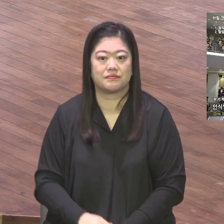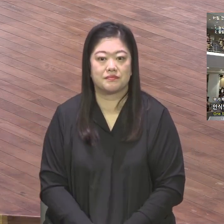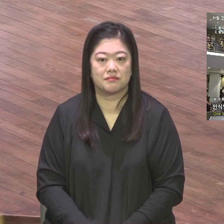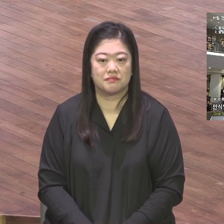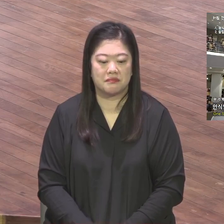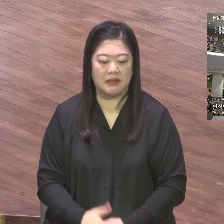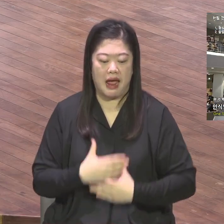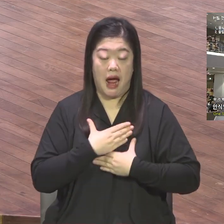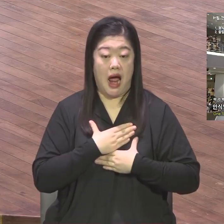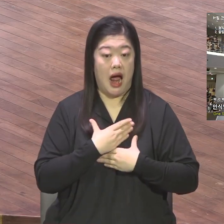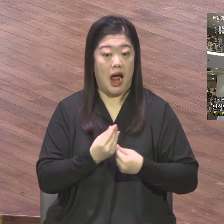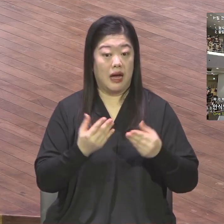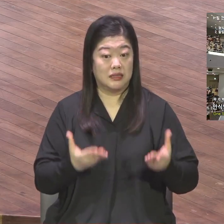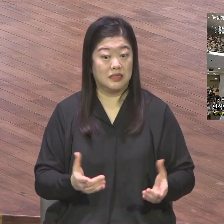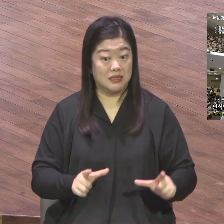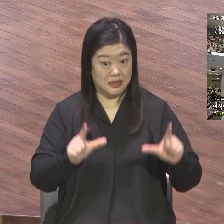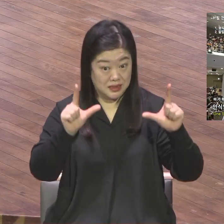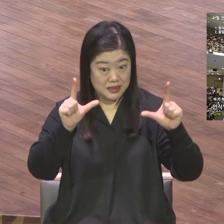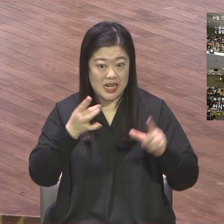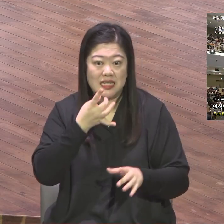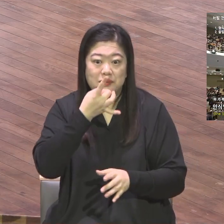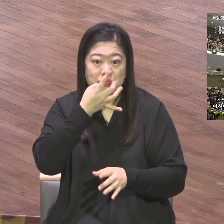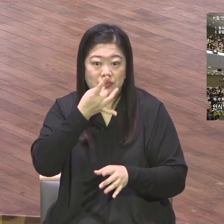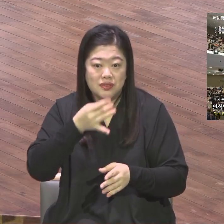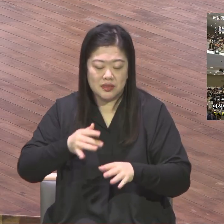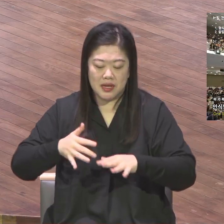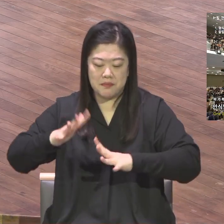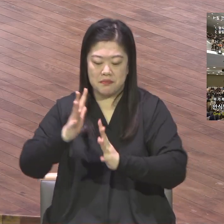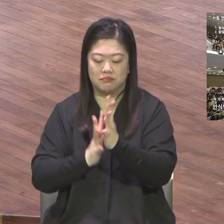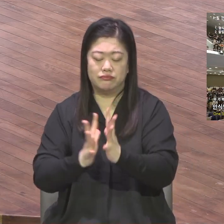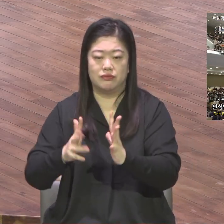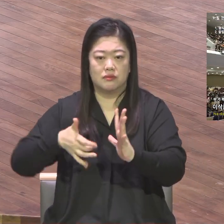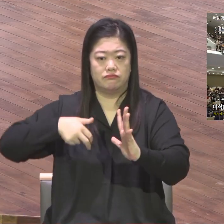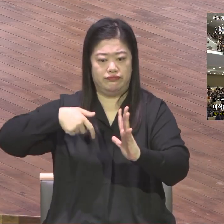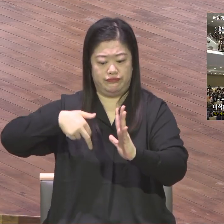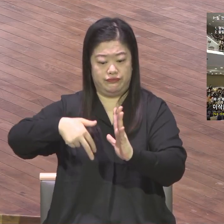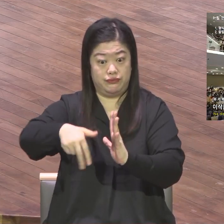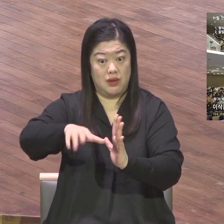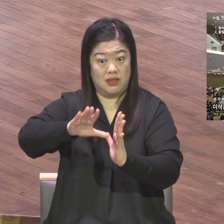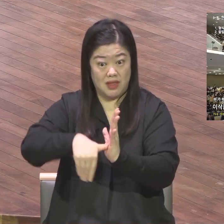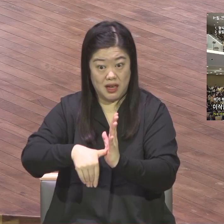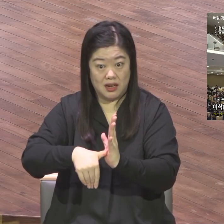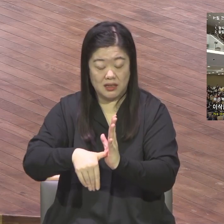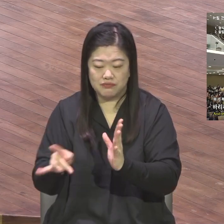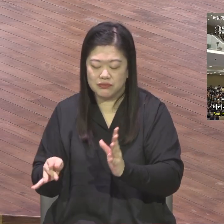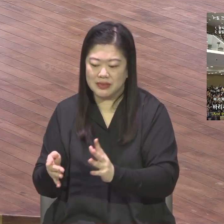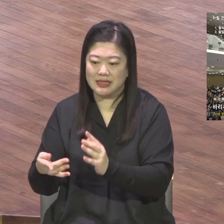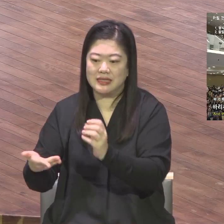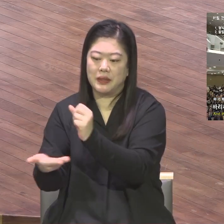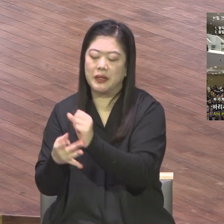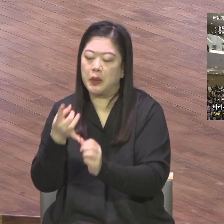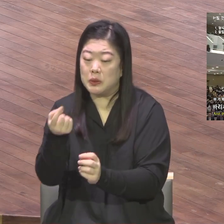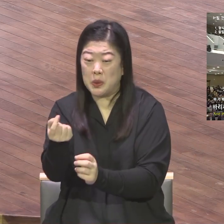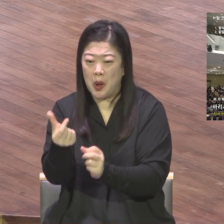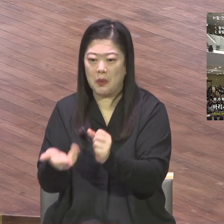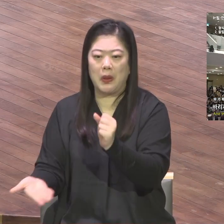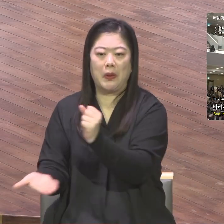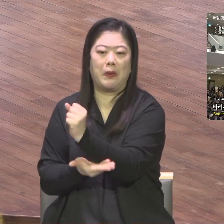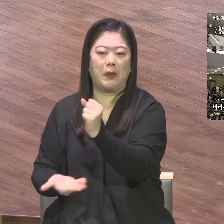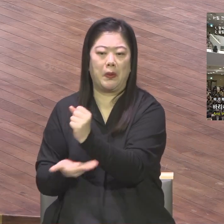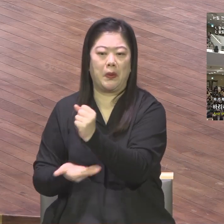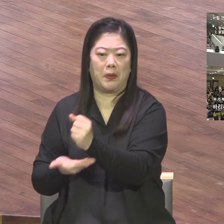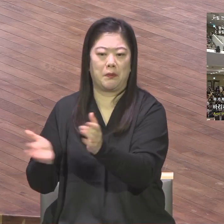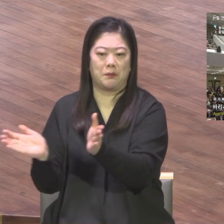안식일에 예수께서 밀밭 사이로 지나가실 때 그의 제자들이 길을 열며 이삭을 자르니 바리새인들이